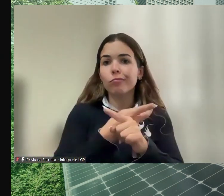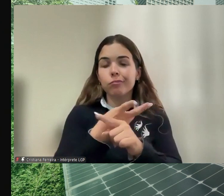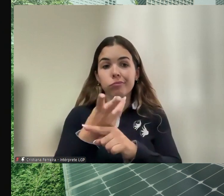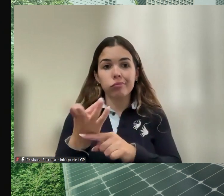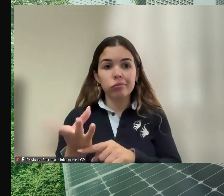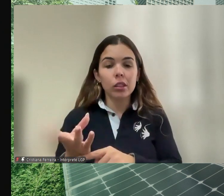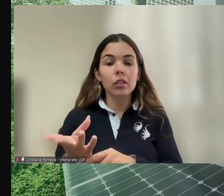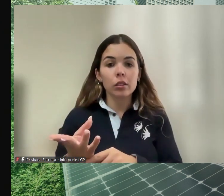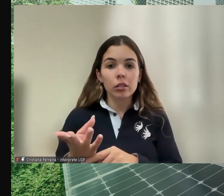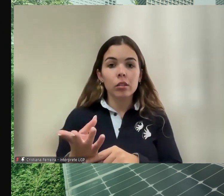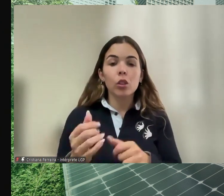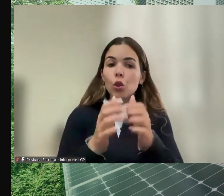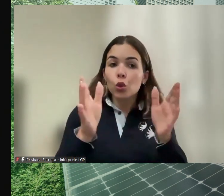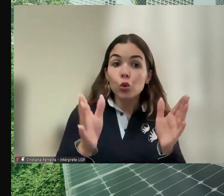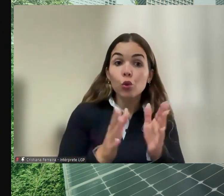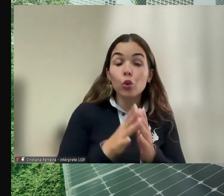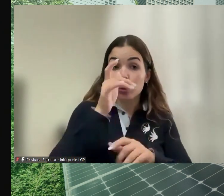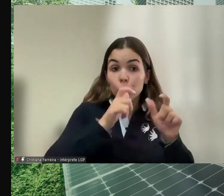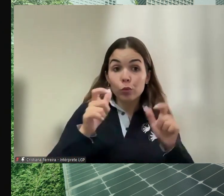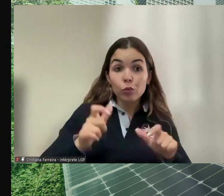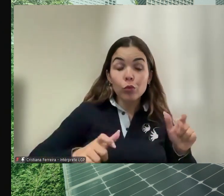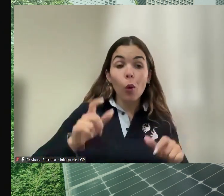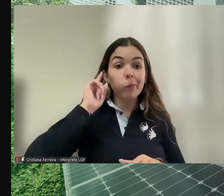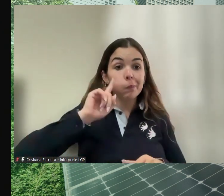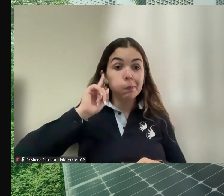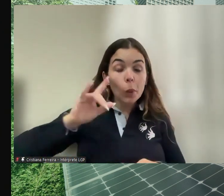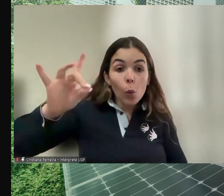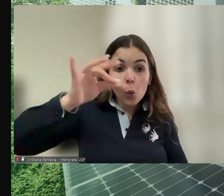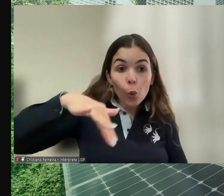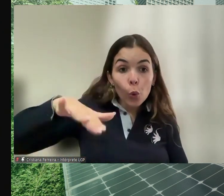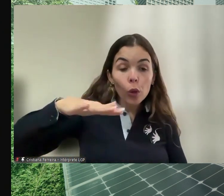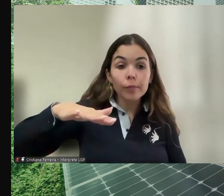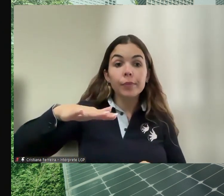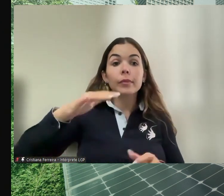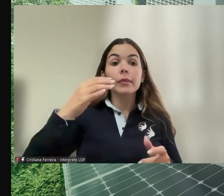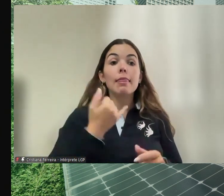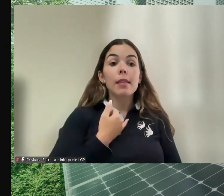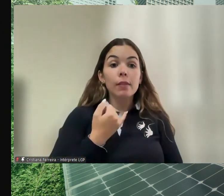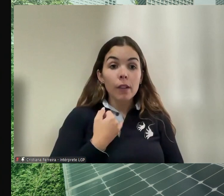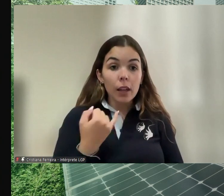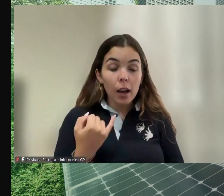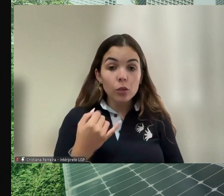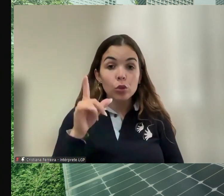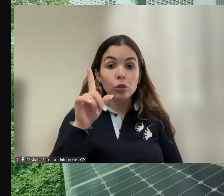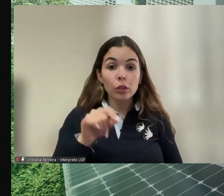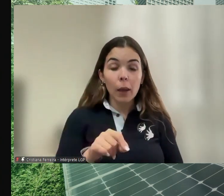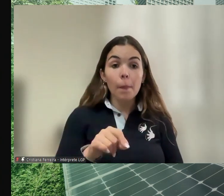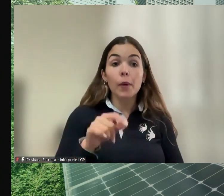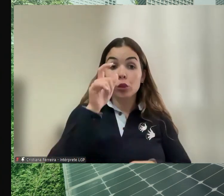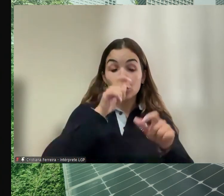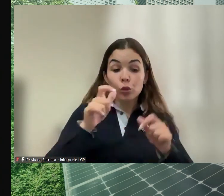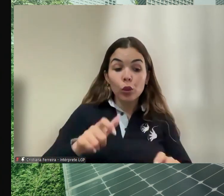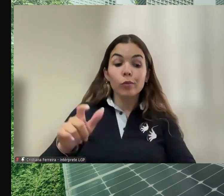os stakeholders locais relevantes, foram identificados os stakeholders principais,